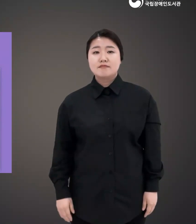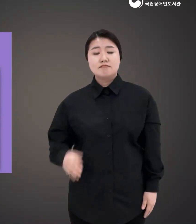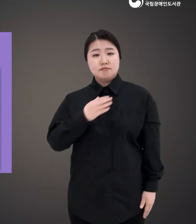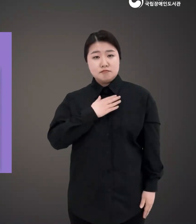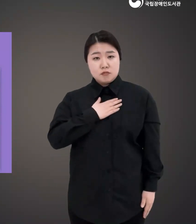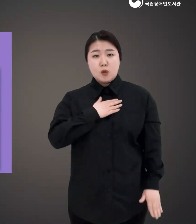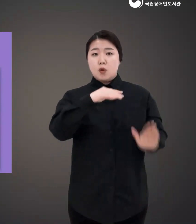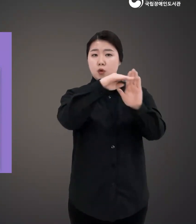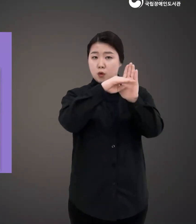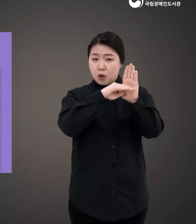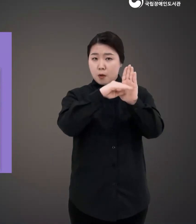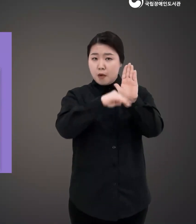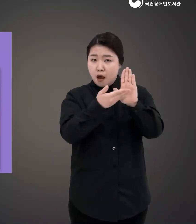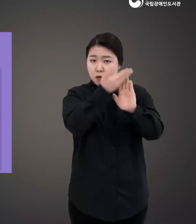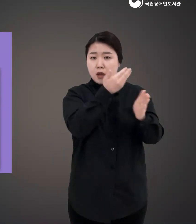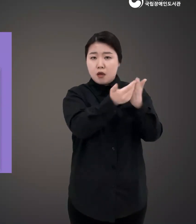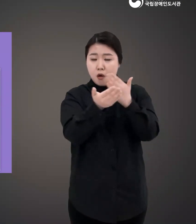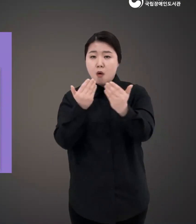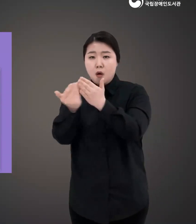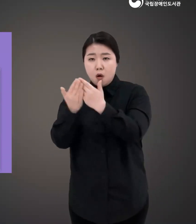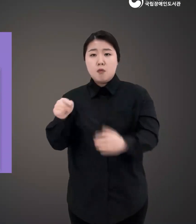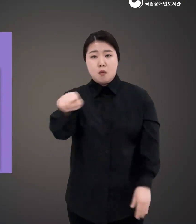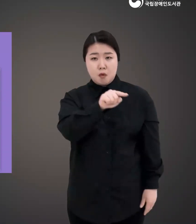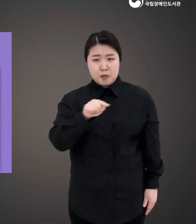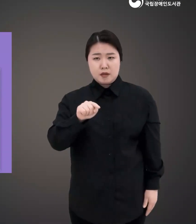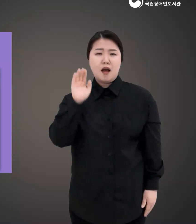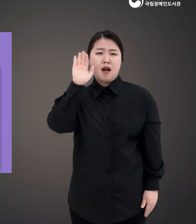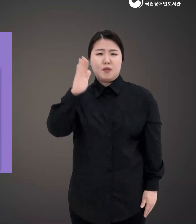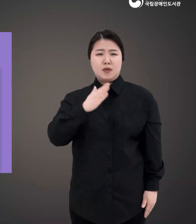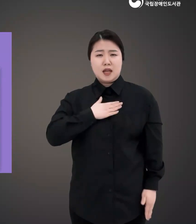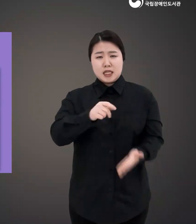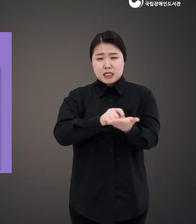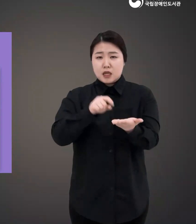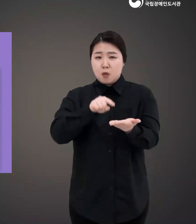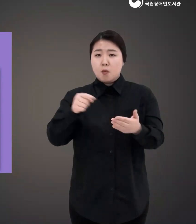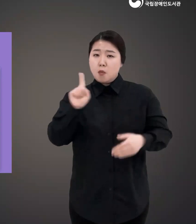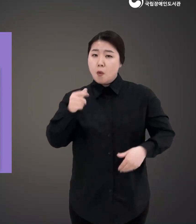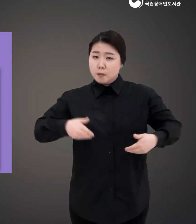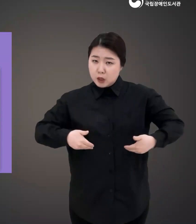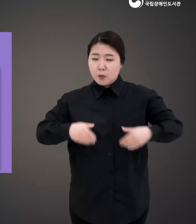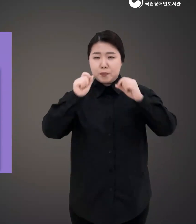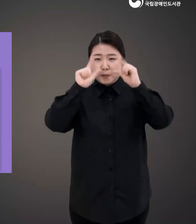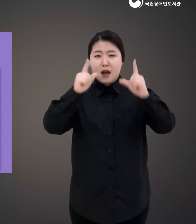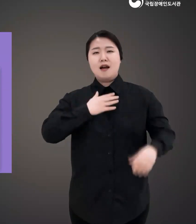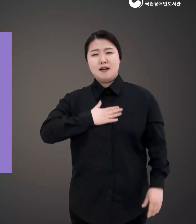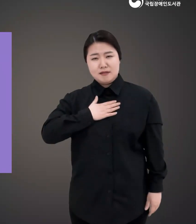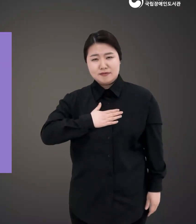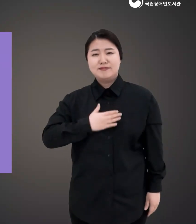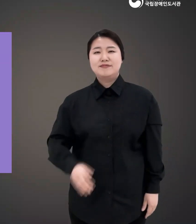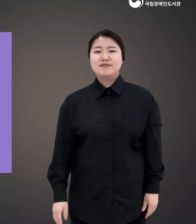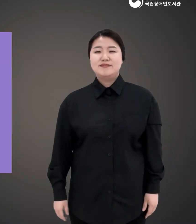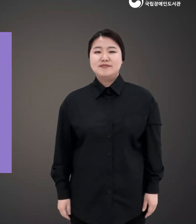제가 겪은 이중의 경험은 제가 무엇을 써야만 하는지 깨닫게 해주었습니다.